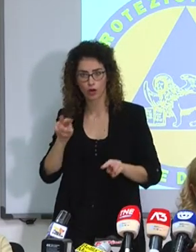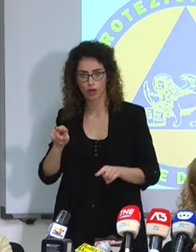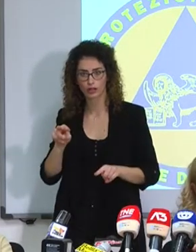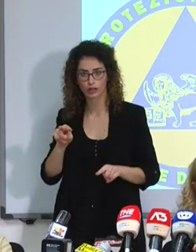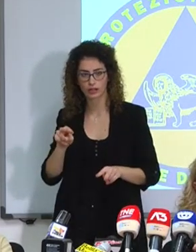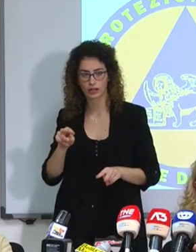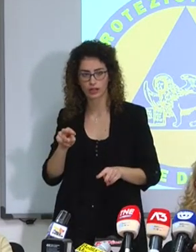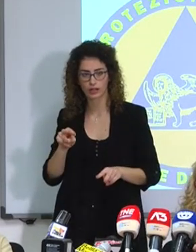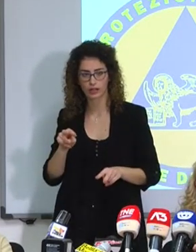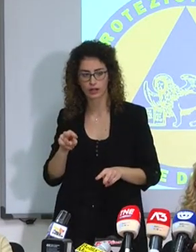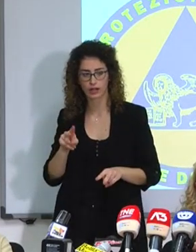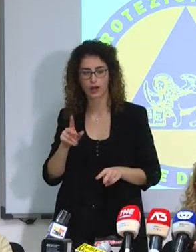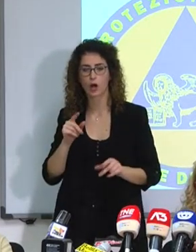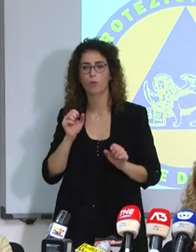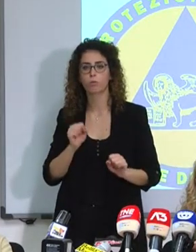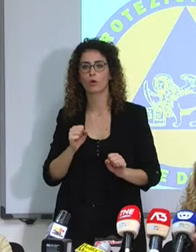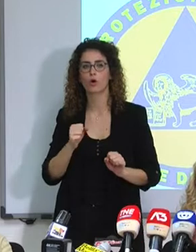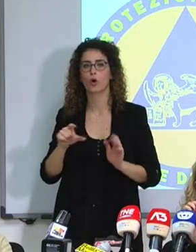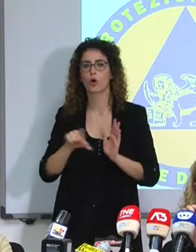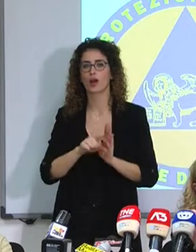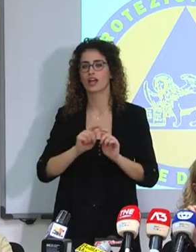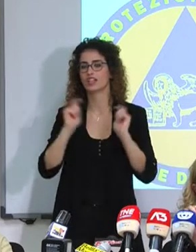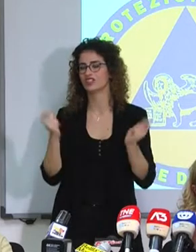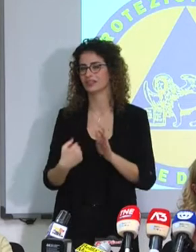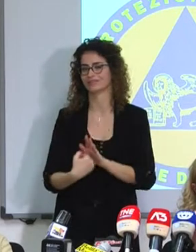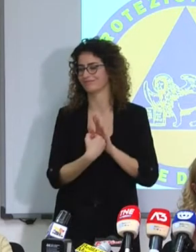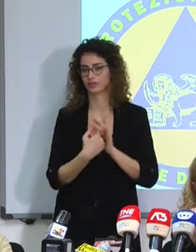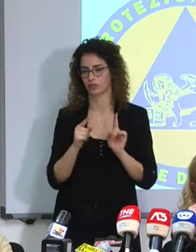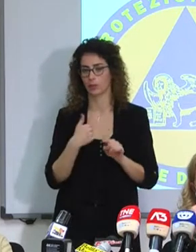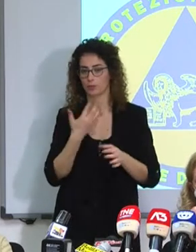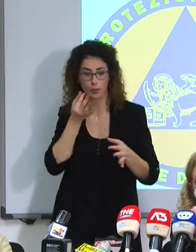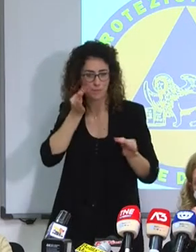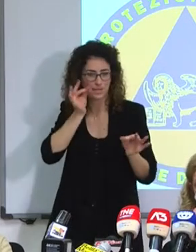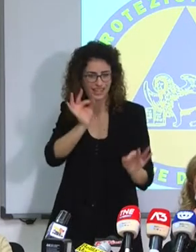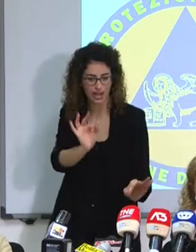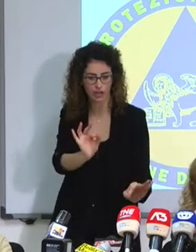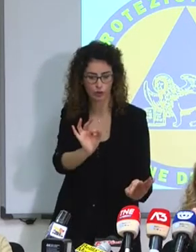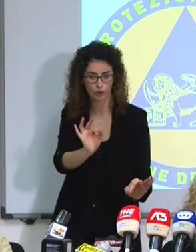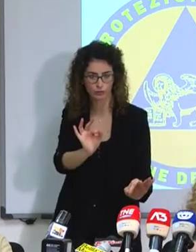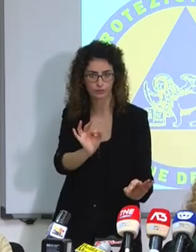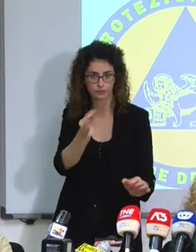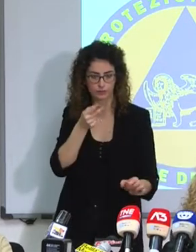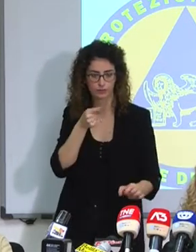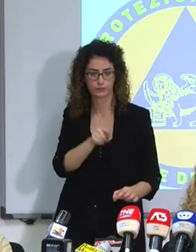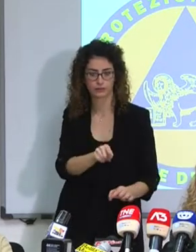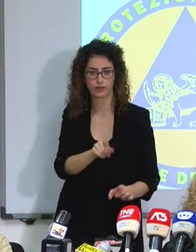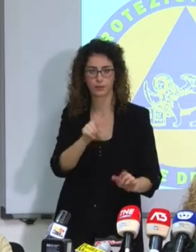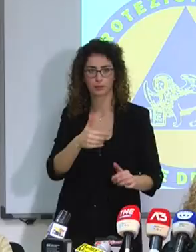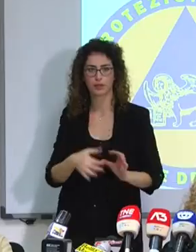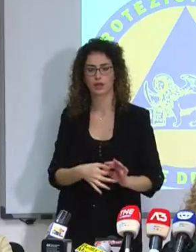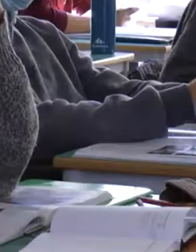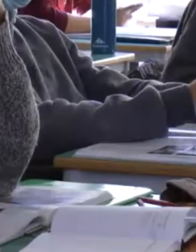può essere sostenuta da un provvedimento generale, ma è proprio mirato e deve essere seguito dall'azienda ULSS